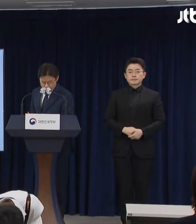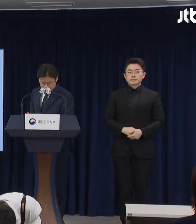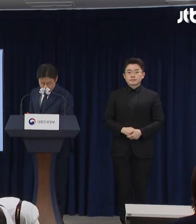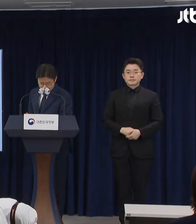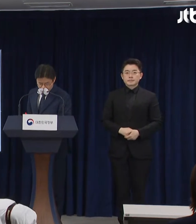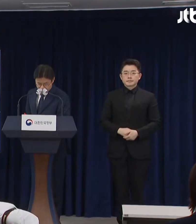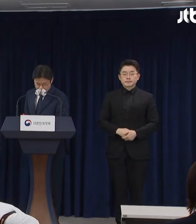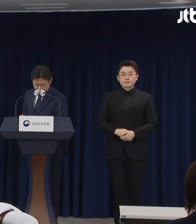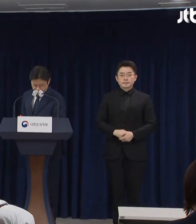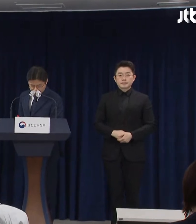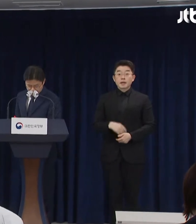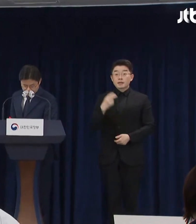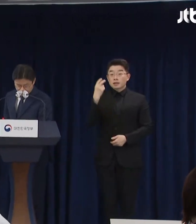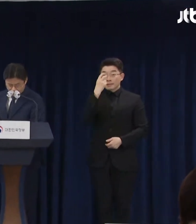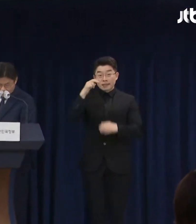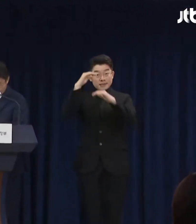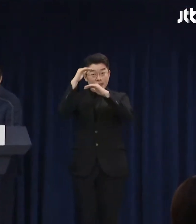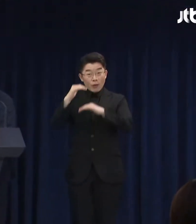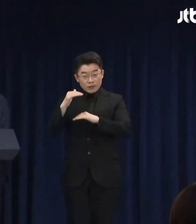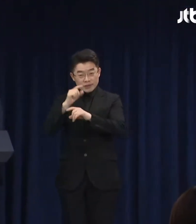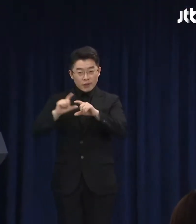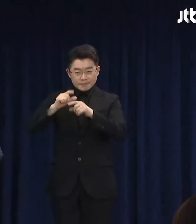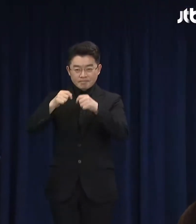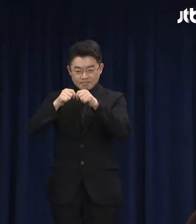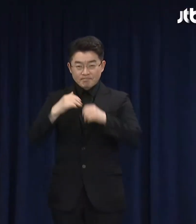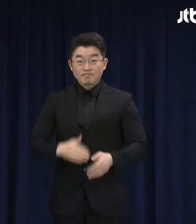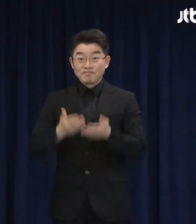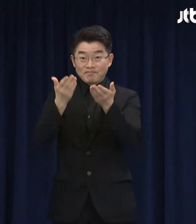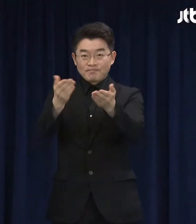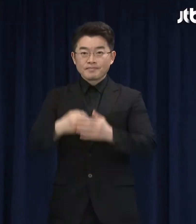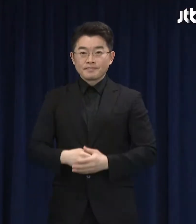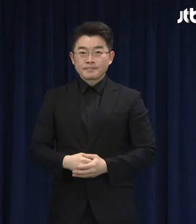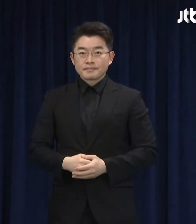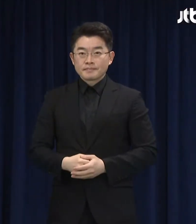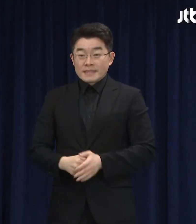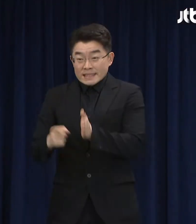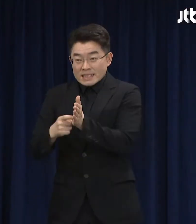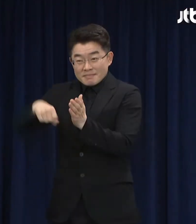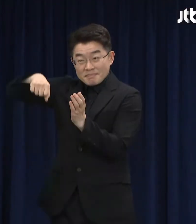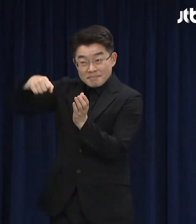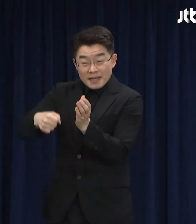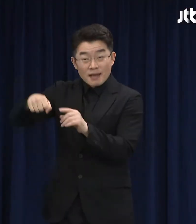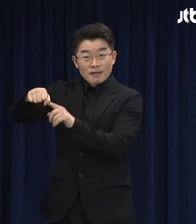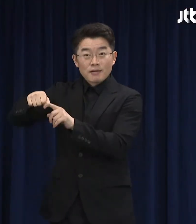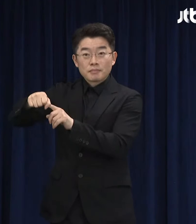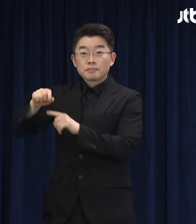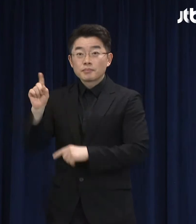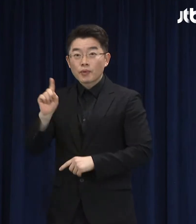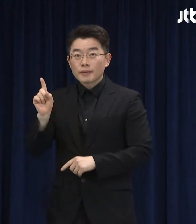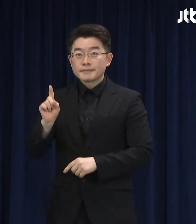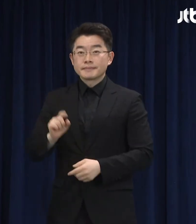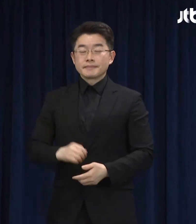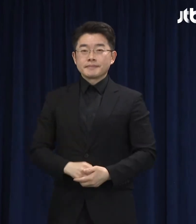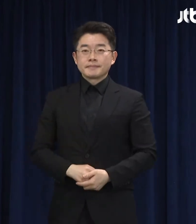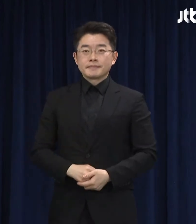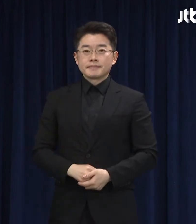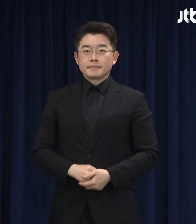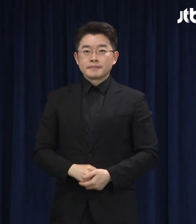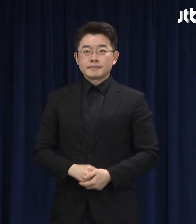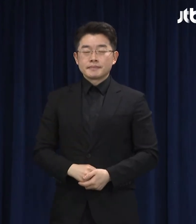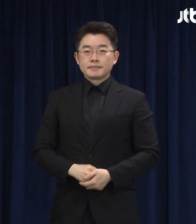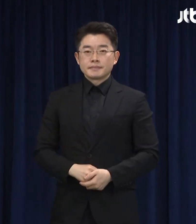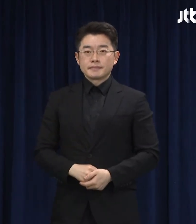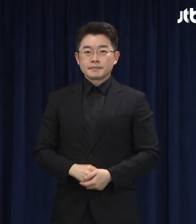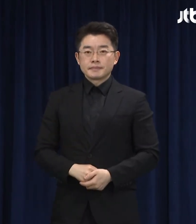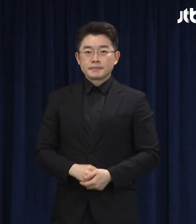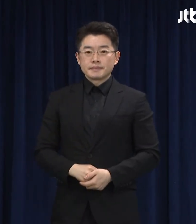활동 내용을 말씀드리겠습니다. 긴급 차단 밸브에 대해서는 말씀드린 대로 차단